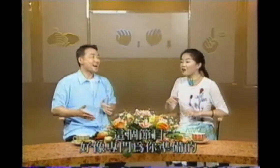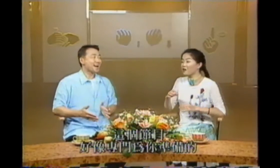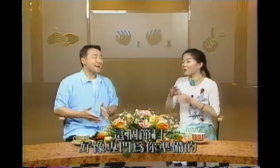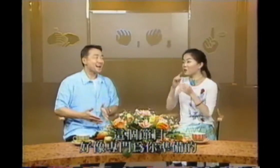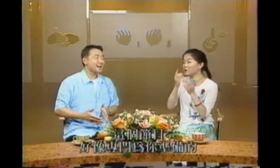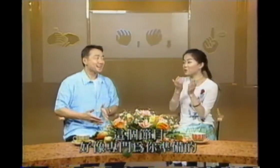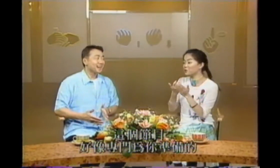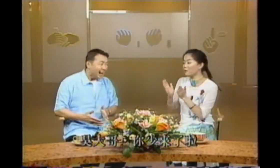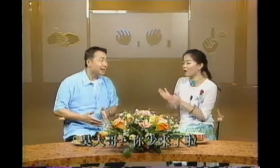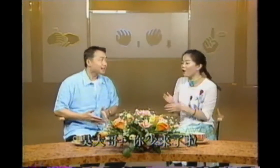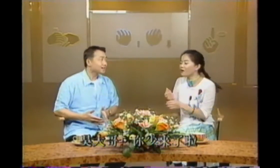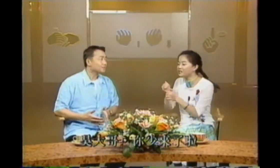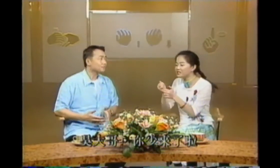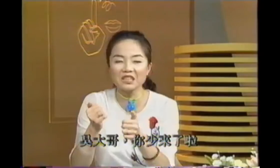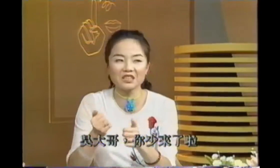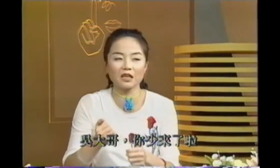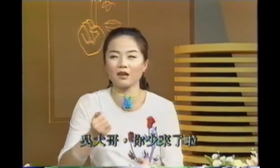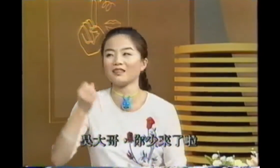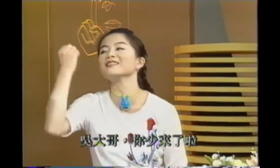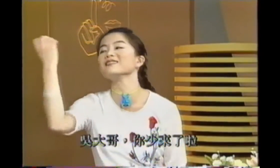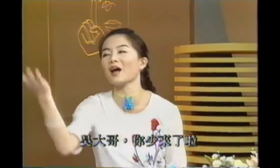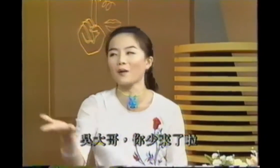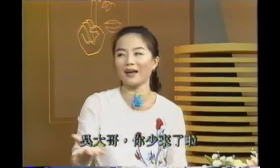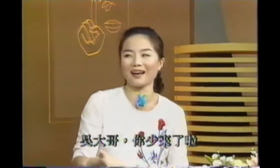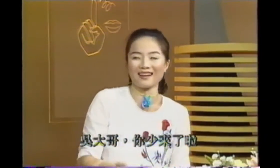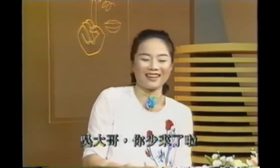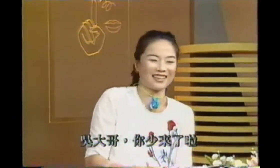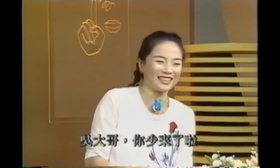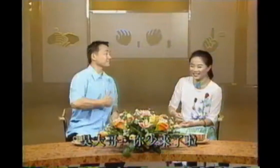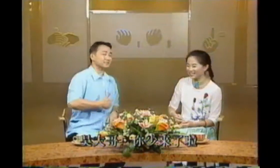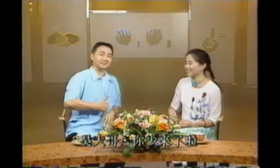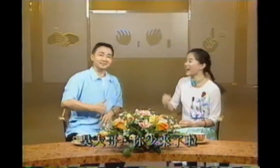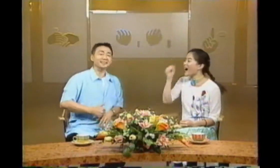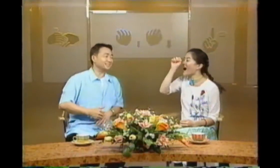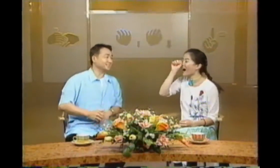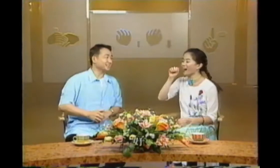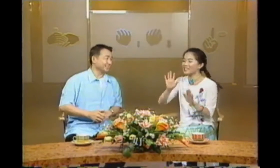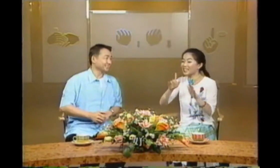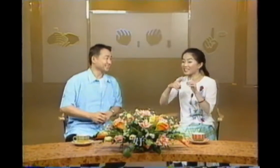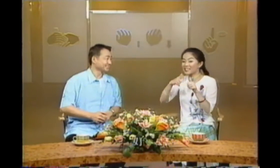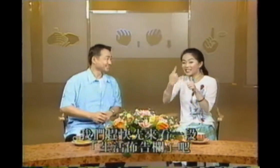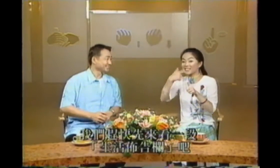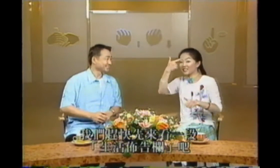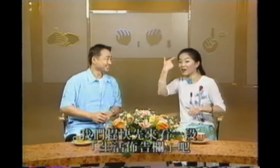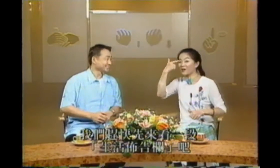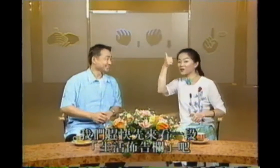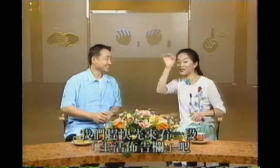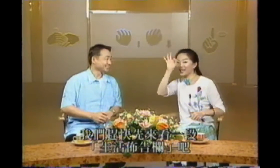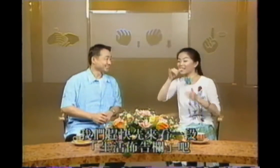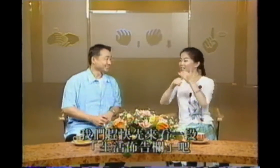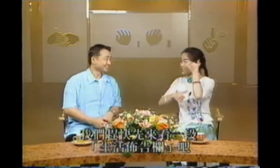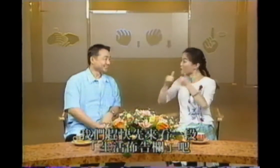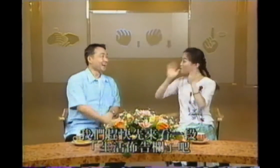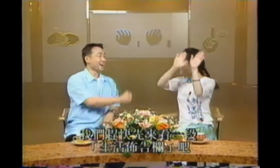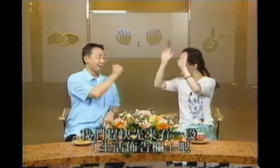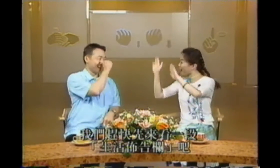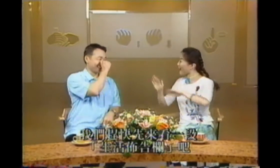的。 吴大哥啊，你少来了啦。好，我们赶快先来看一段生活布告栏